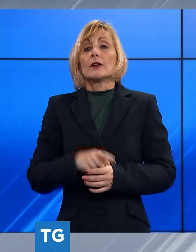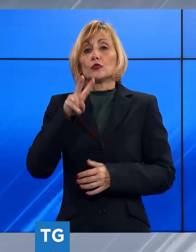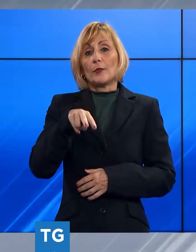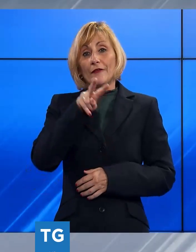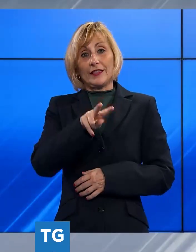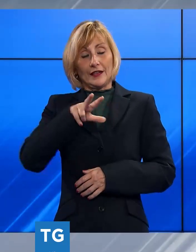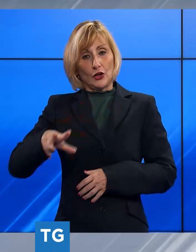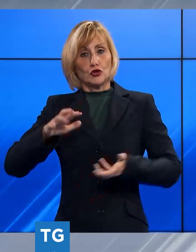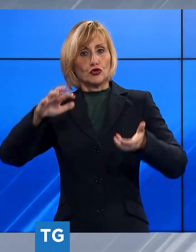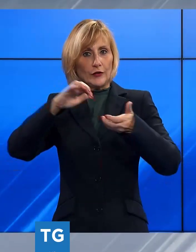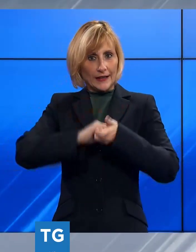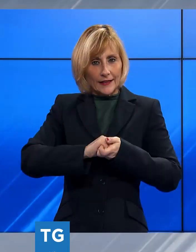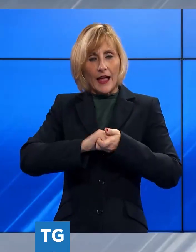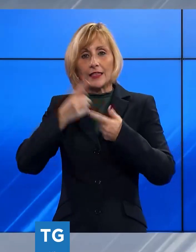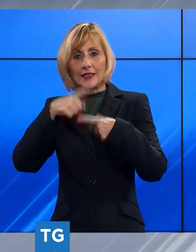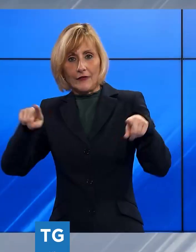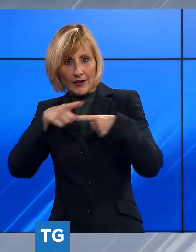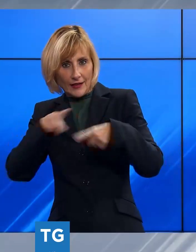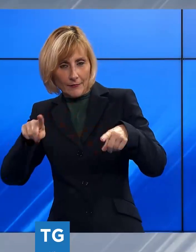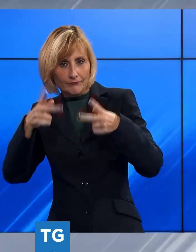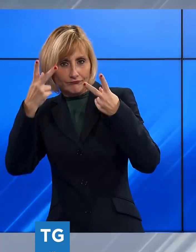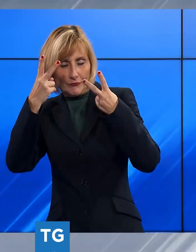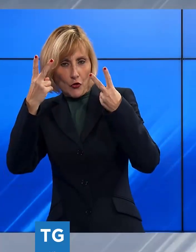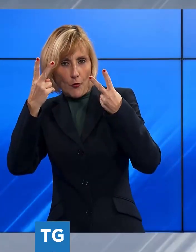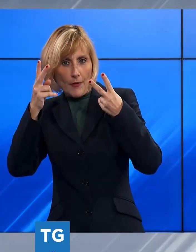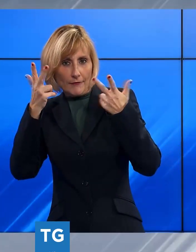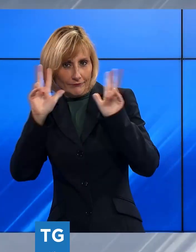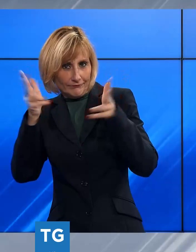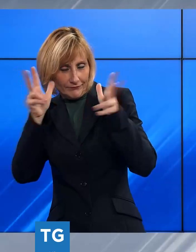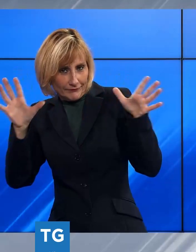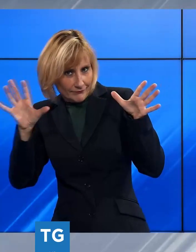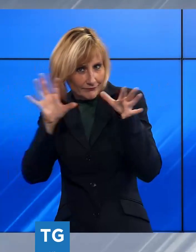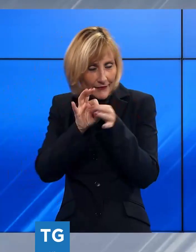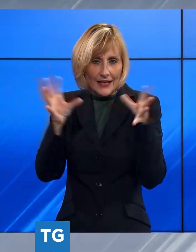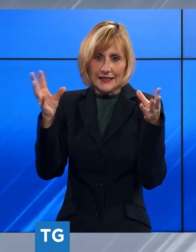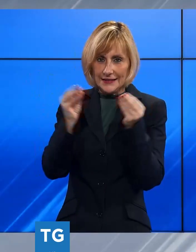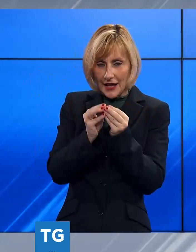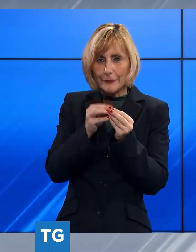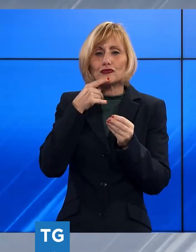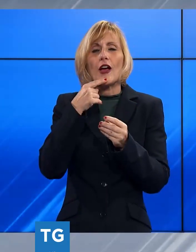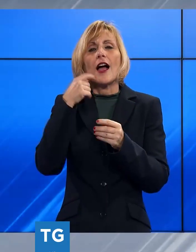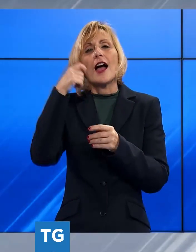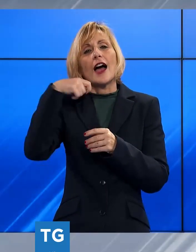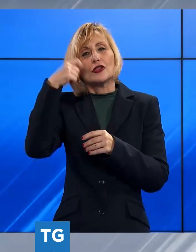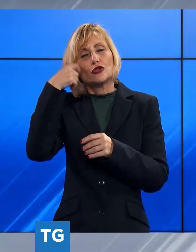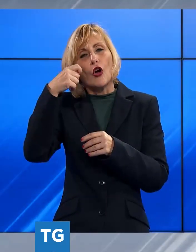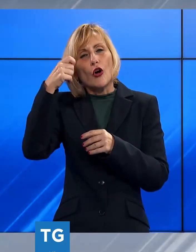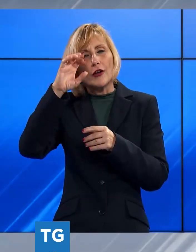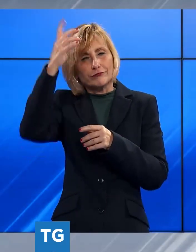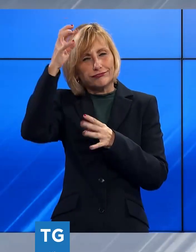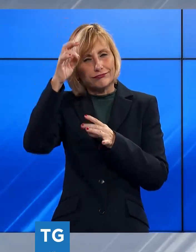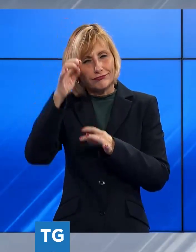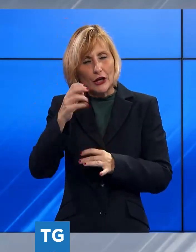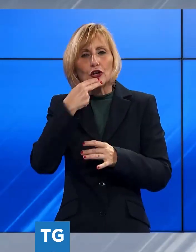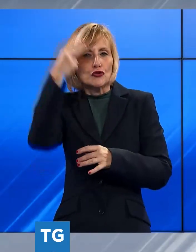incontrerà il divertimento Grazie allora Santini Claudio Morganti Antonio meccheri Vincenzo Ilaria cagnolo Federica Folini Silvia Pardini Michael